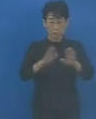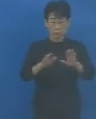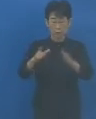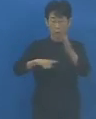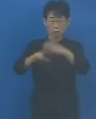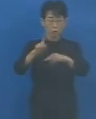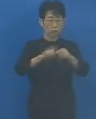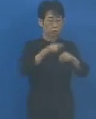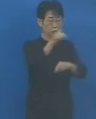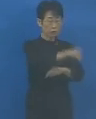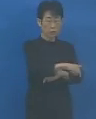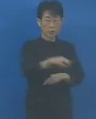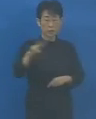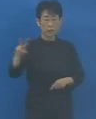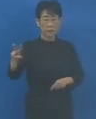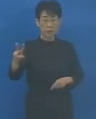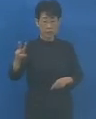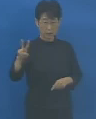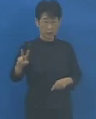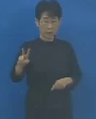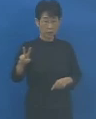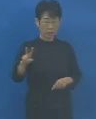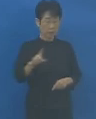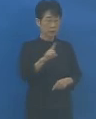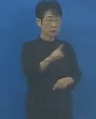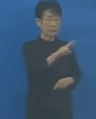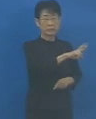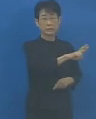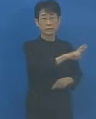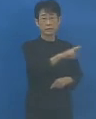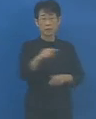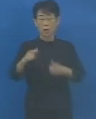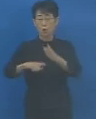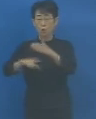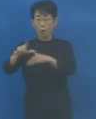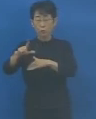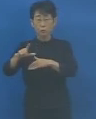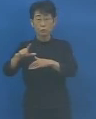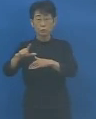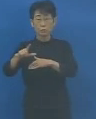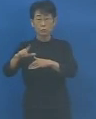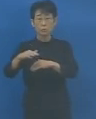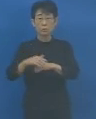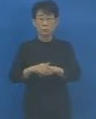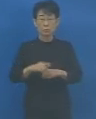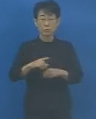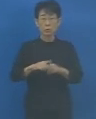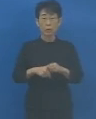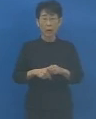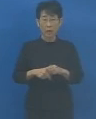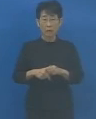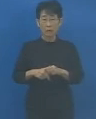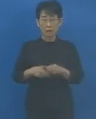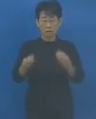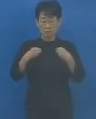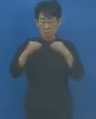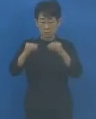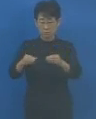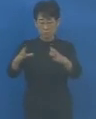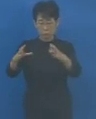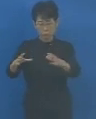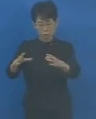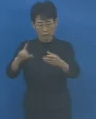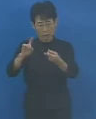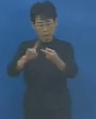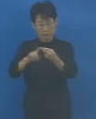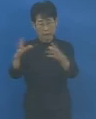で、東部が多いんですけども、で東部で新たなその集団的な感染ではないかと